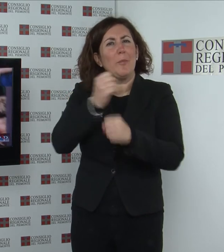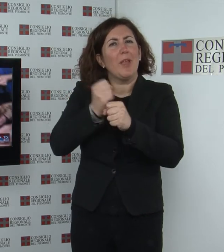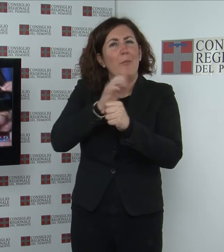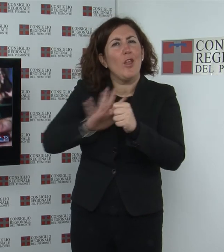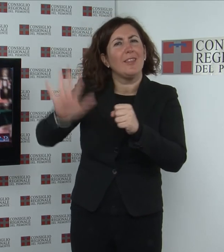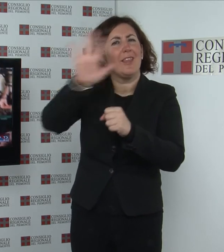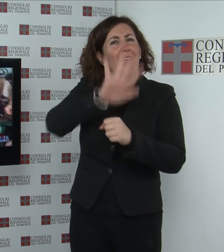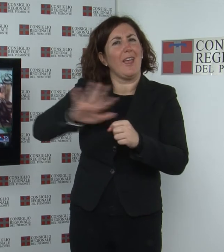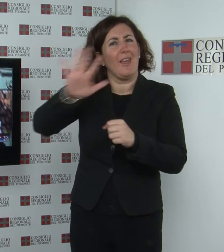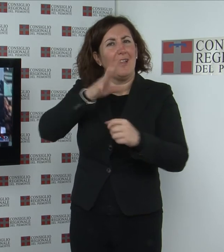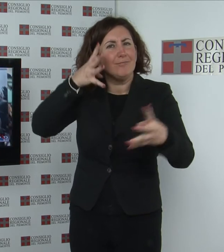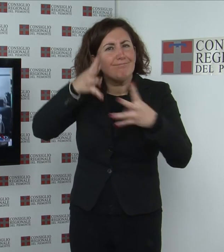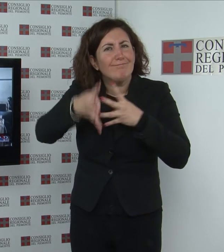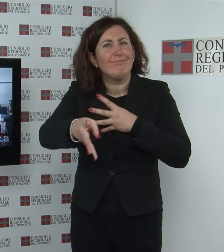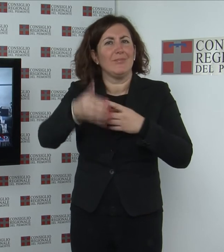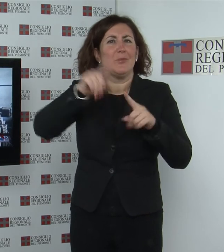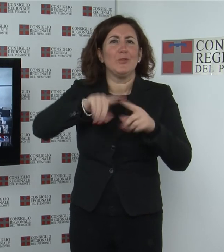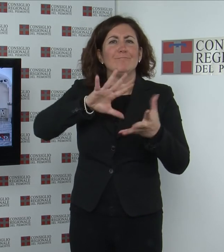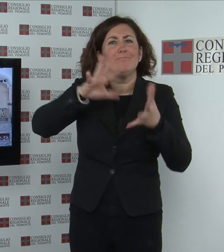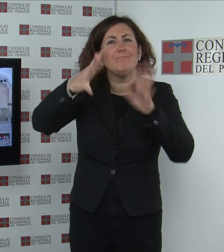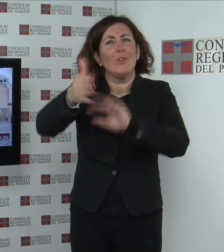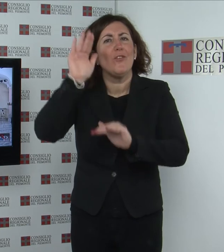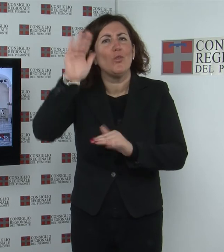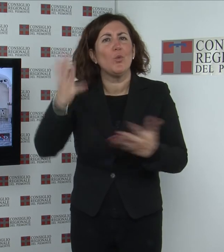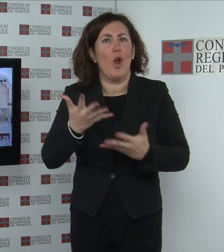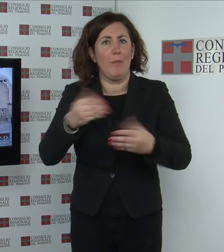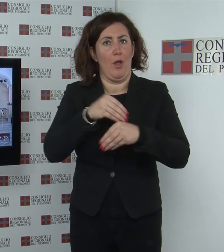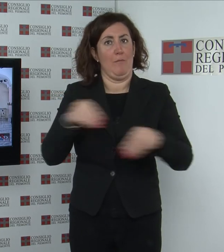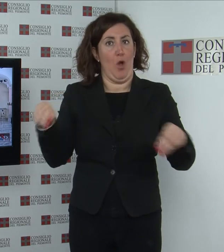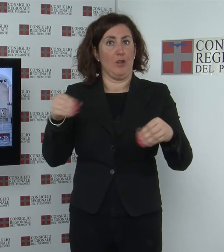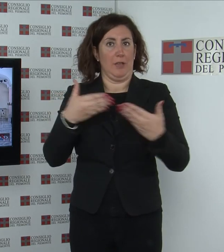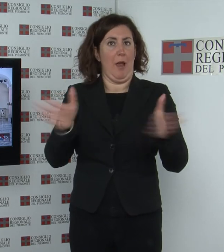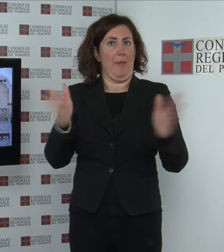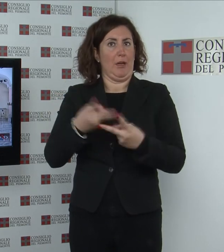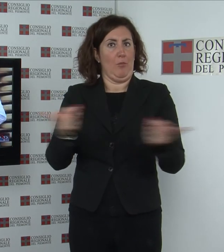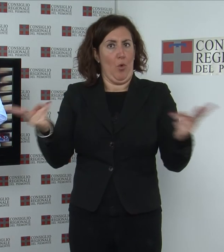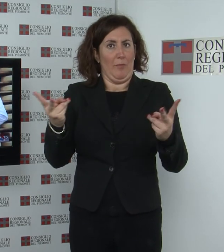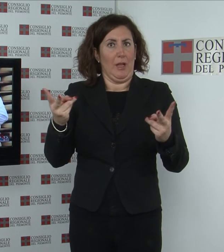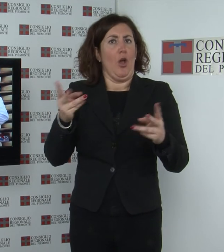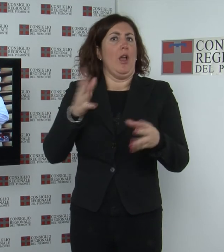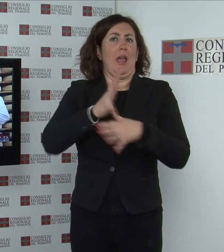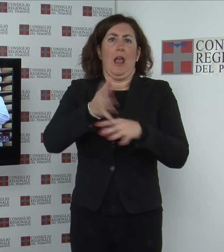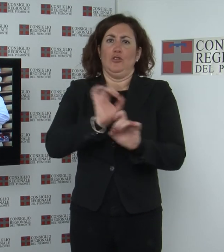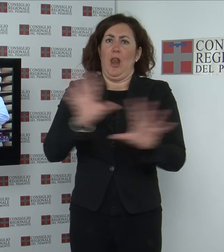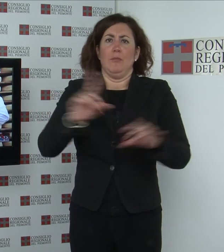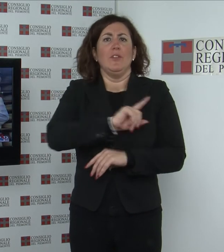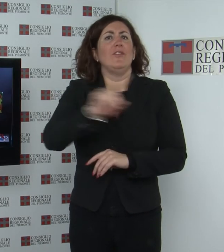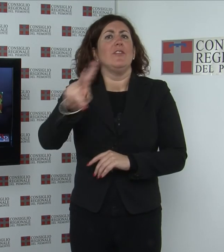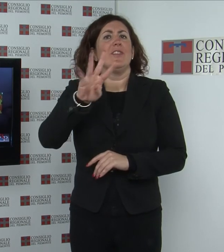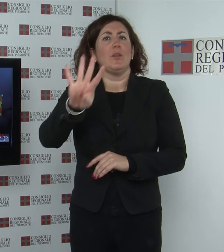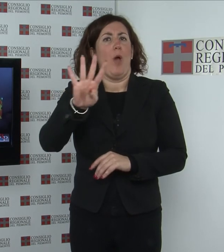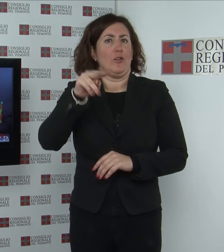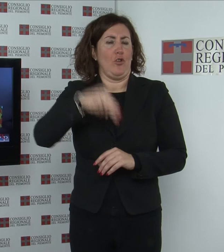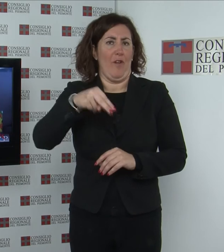capace di proiettarsi verso il futuro la mostra è aperta al pubblico ingresso libero fino al 24 novembre dal lunedì al